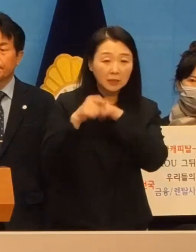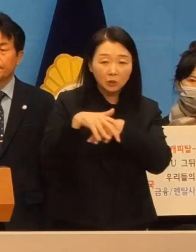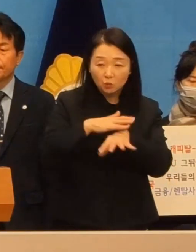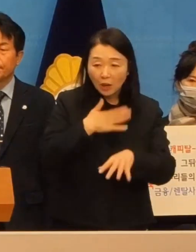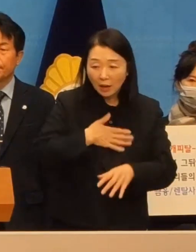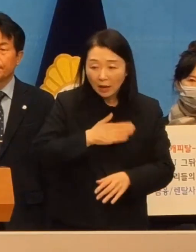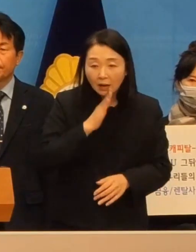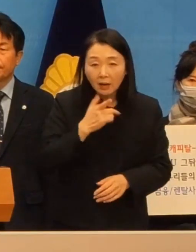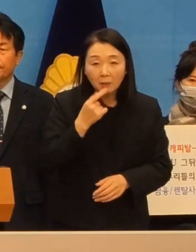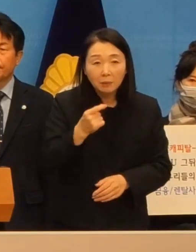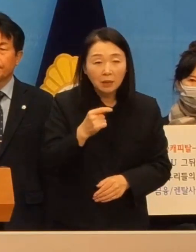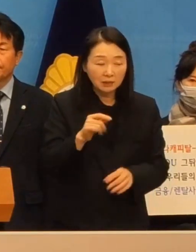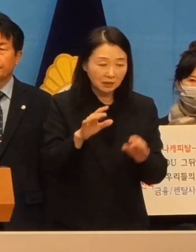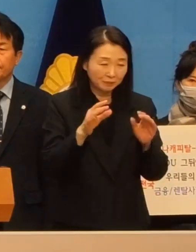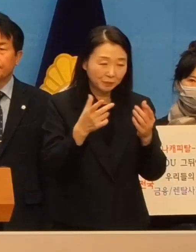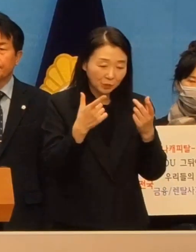알았다면